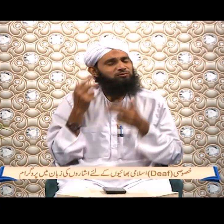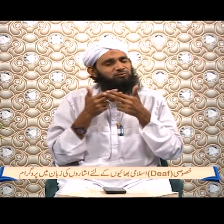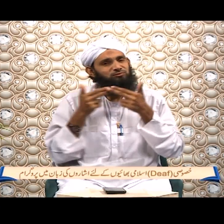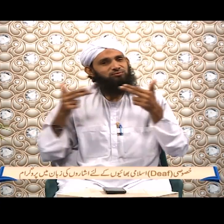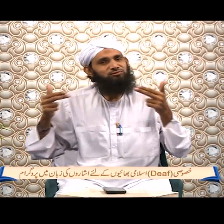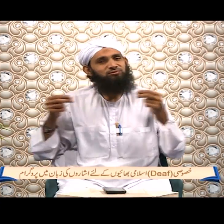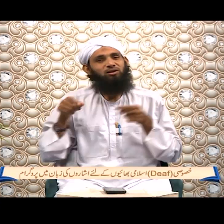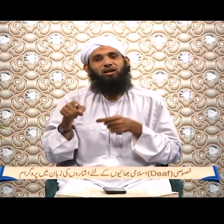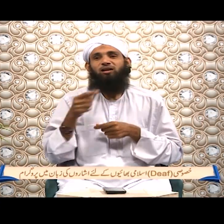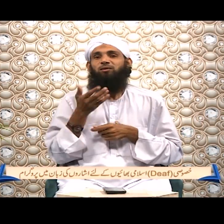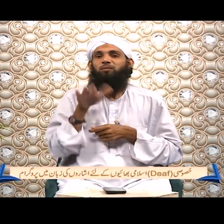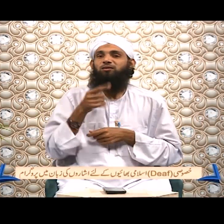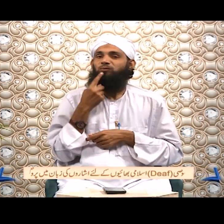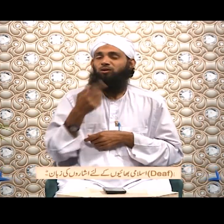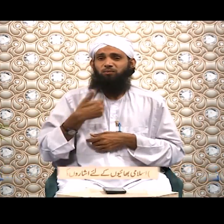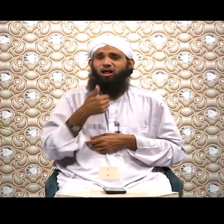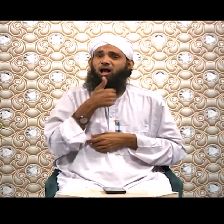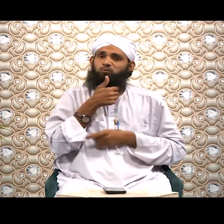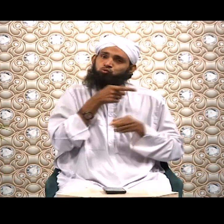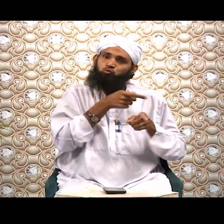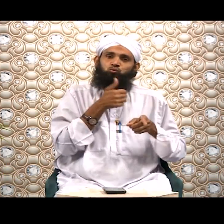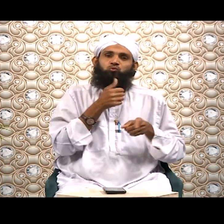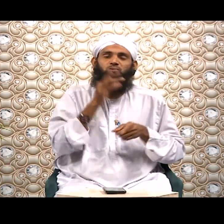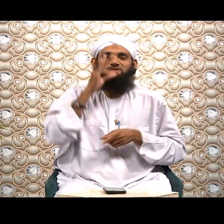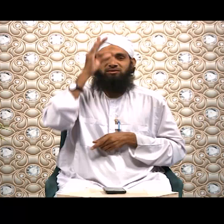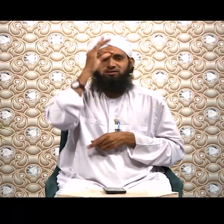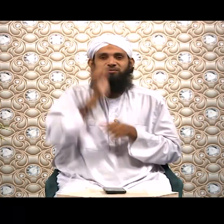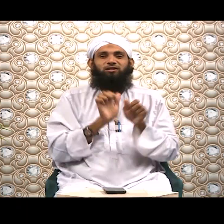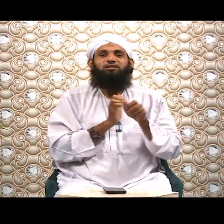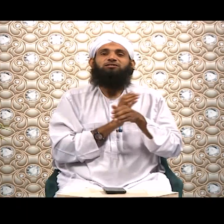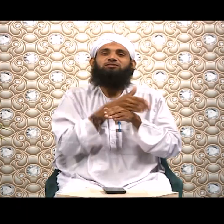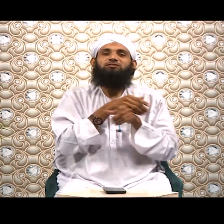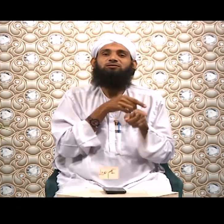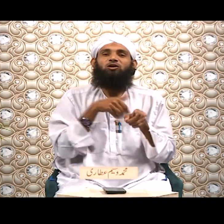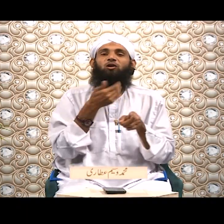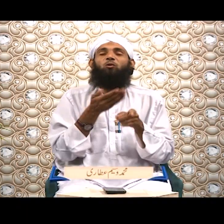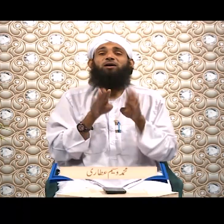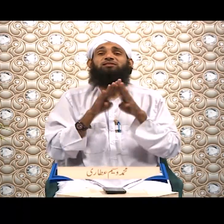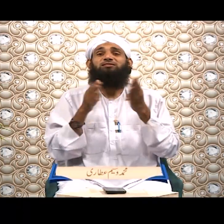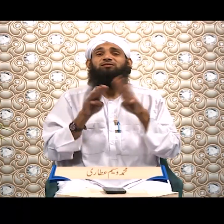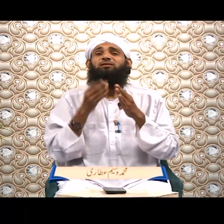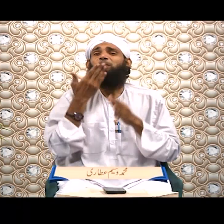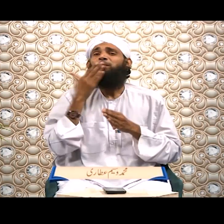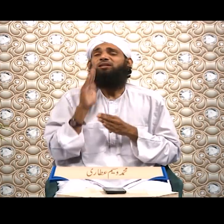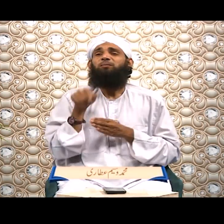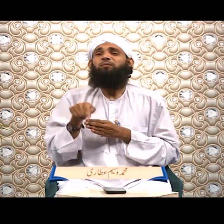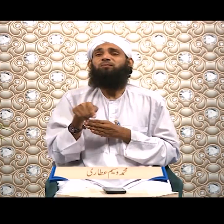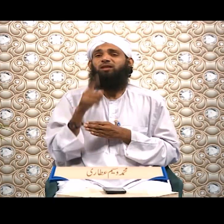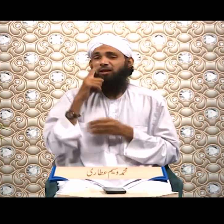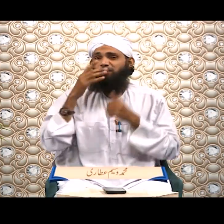ارشاد فرمایا وہ میرے والد حضرت ابراہیم علیہ السلام تھے اور میرے دروازے کی چوکھٹ سے مراد تم ہو، اور انہوں نے مجھے حکم دیا